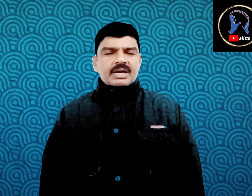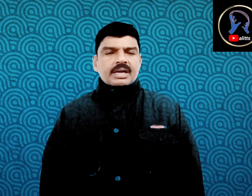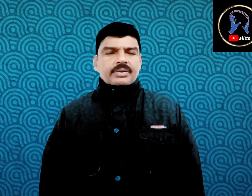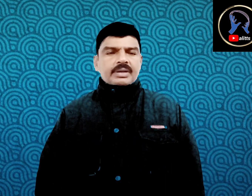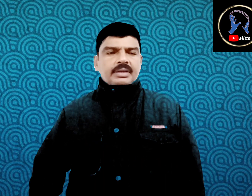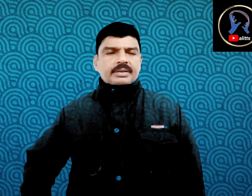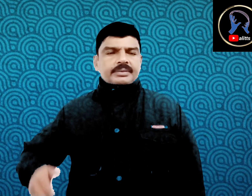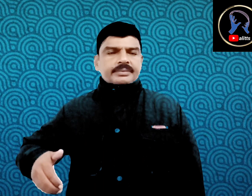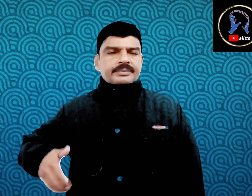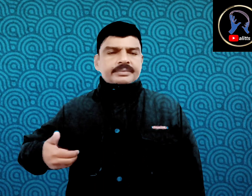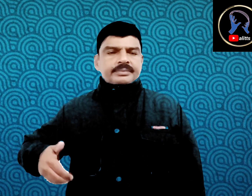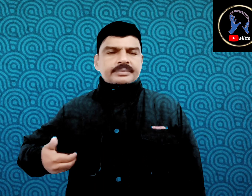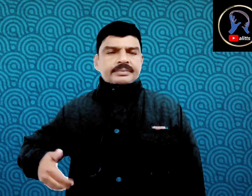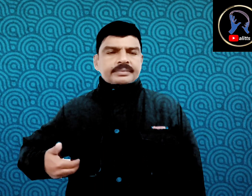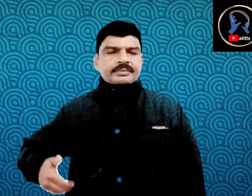मजाक उड़ाना